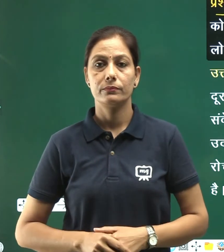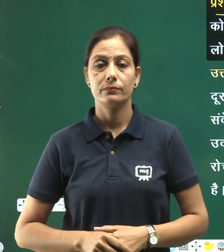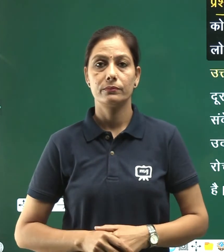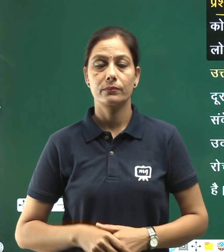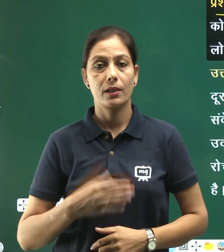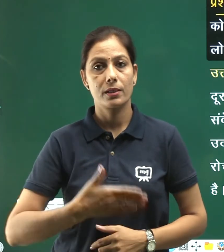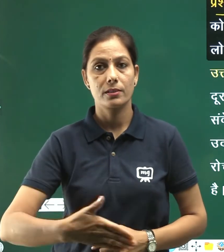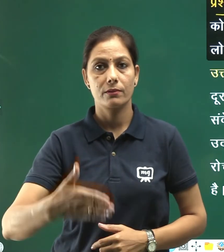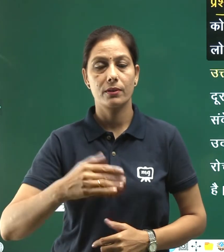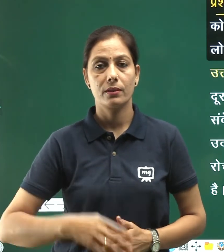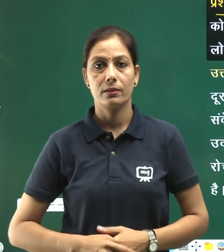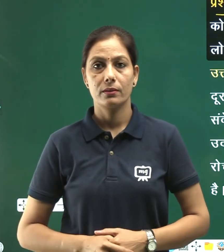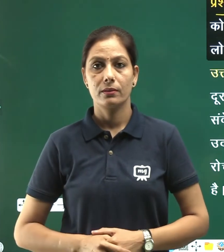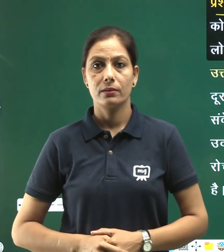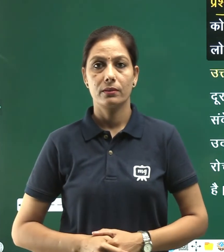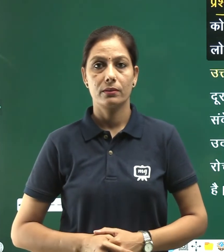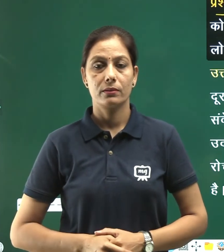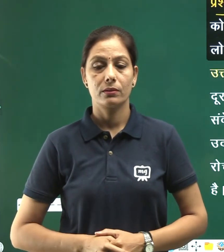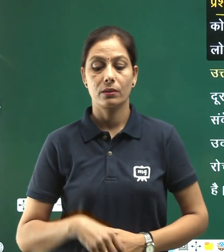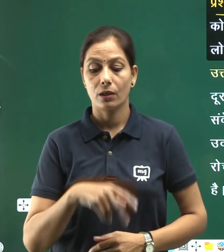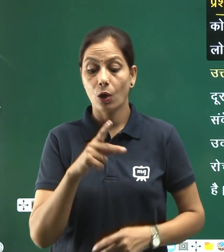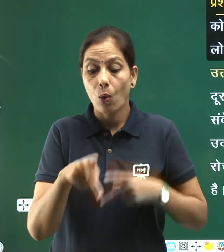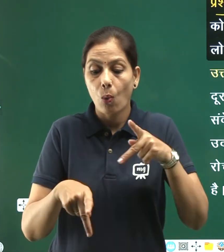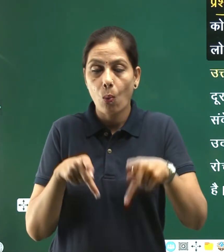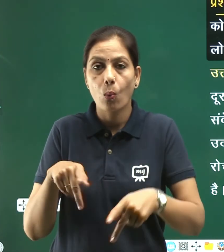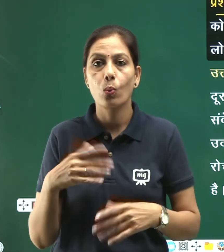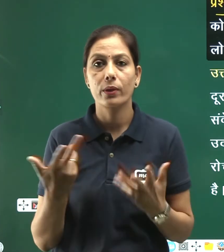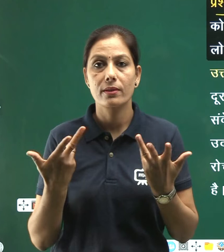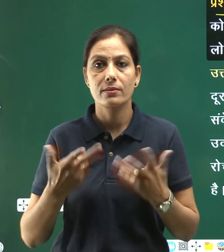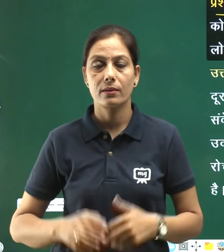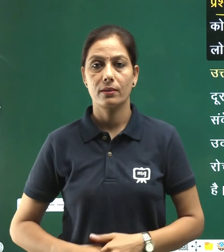ले जाने वाले लोग कैसे हैं?